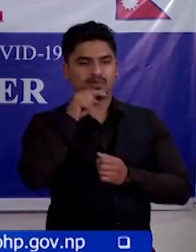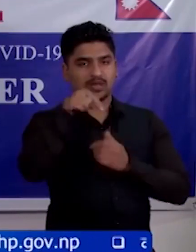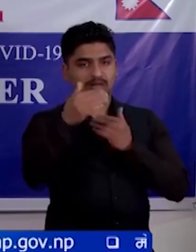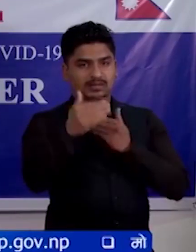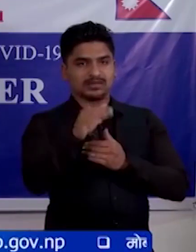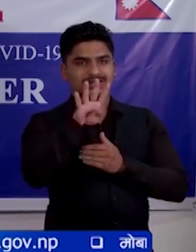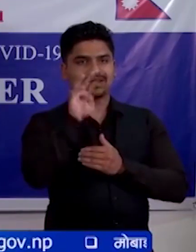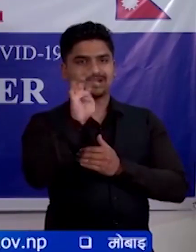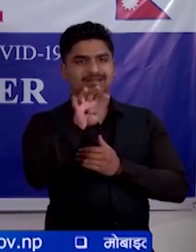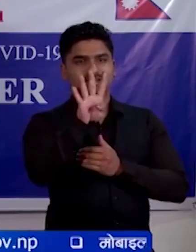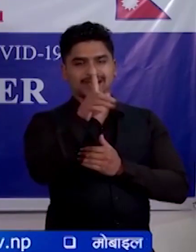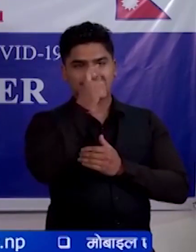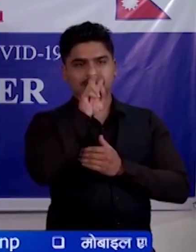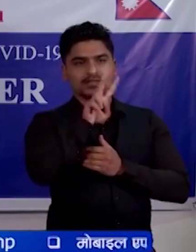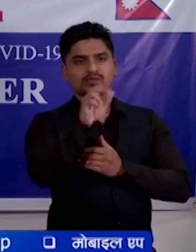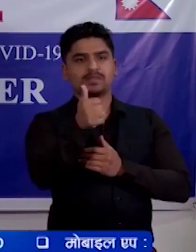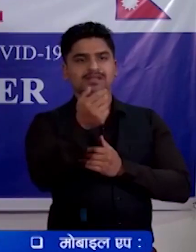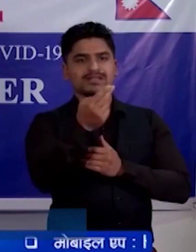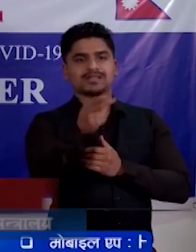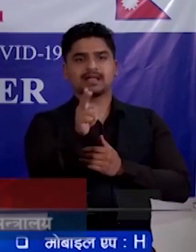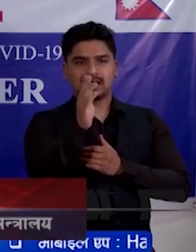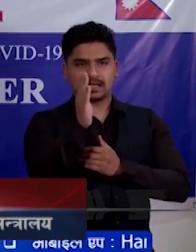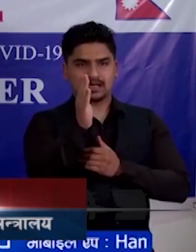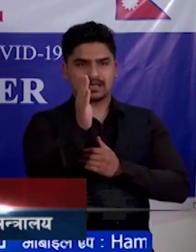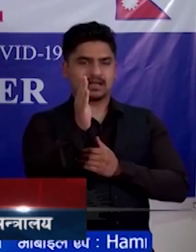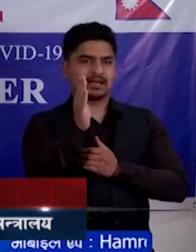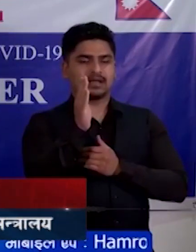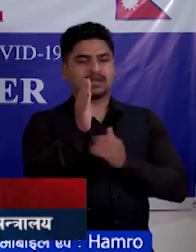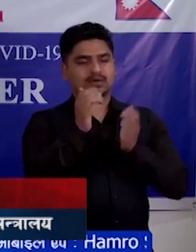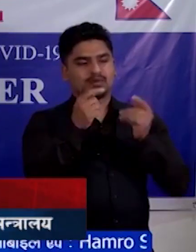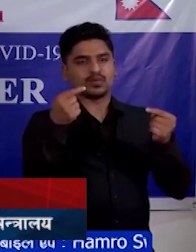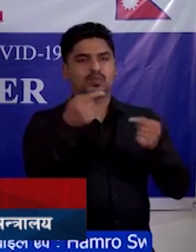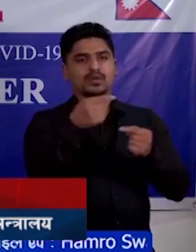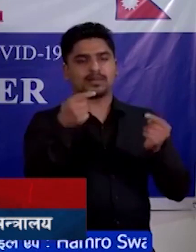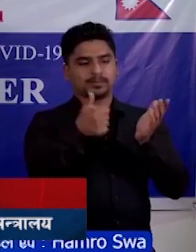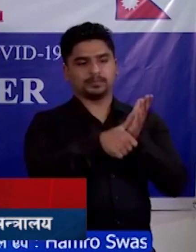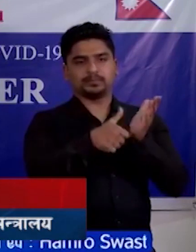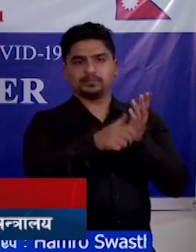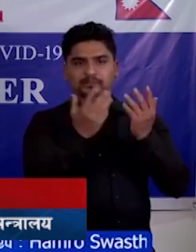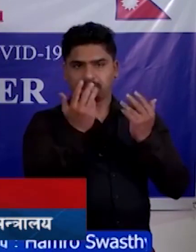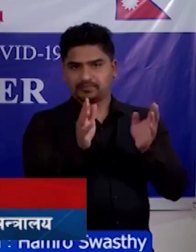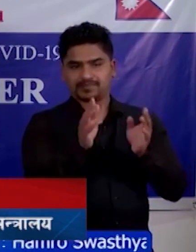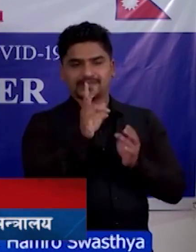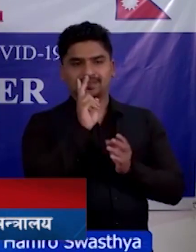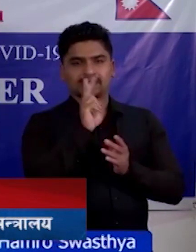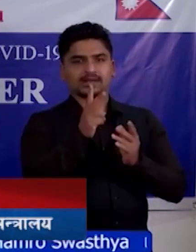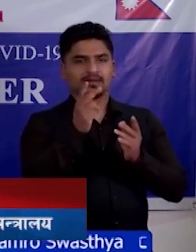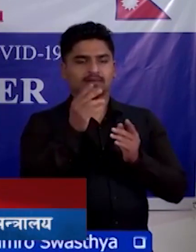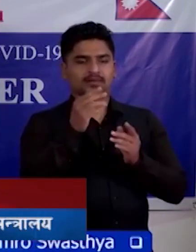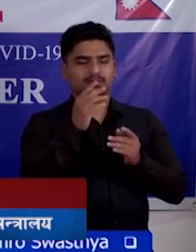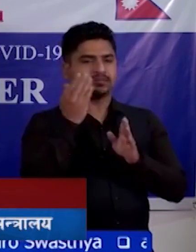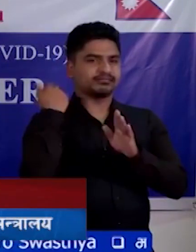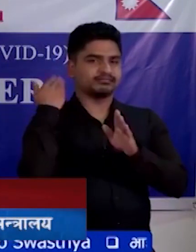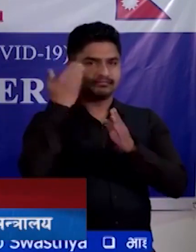हालसम्म 4,426 जनाको नमुना परीक्षण भइसकेको छ। त्यसरी गत